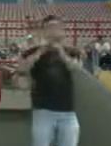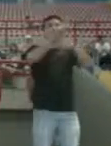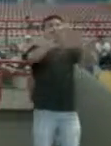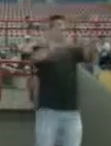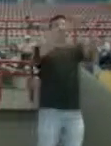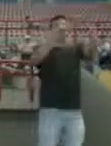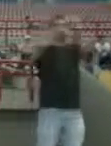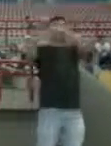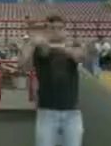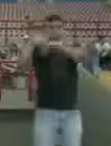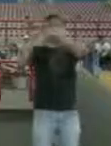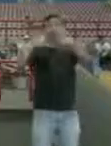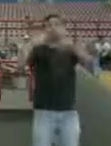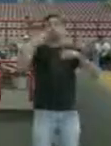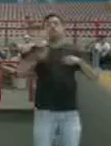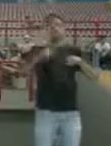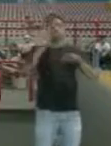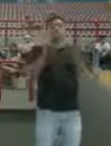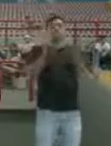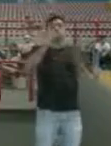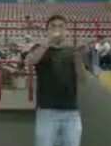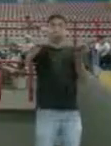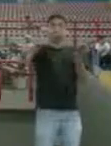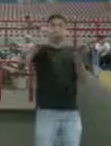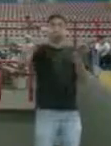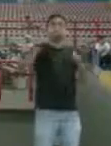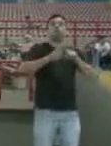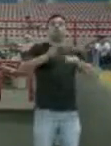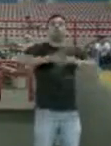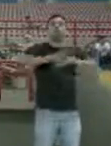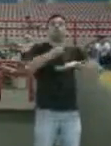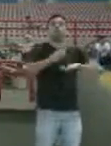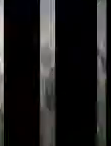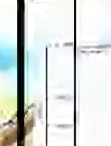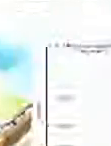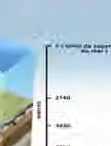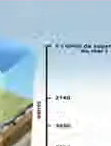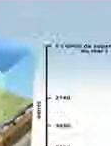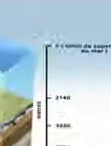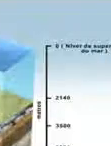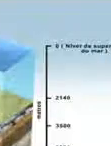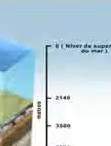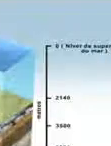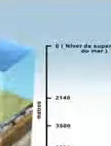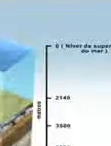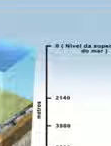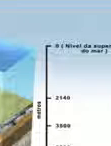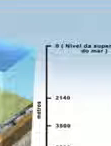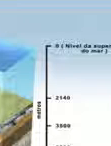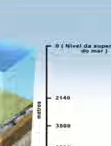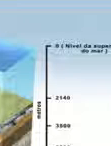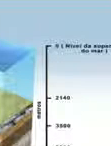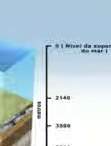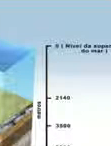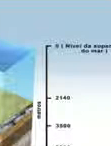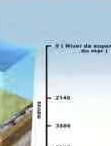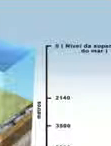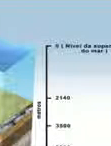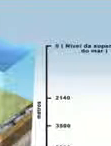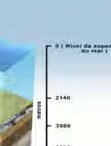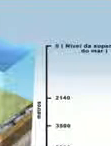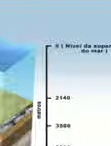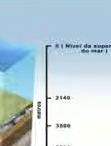países. Estamos leiloando os poços, até porque a extração não dá para ser feita apenas pelo governo brasileiro. Aqui nós temos uma visão da camada de pré-sal,